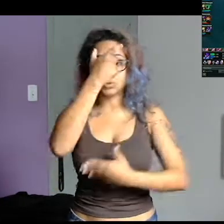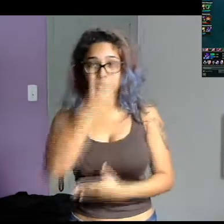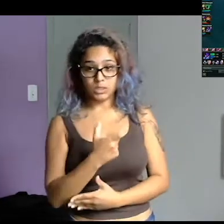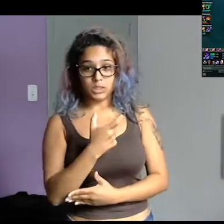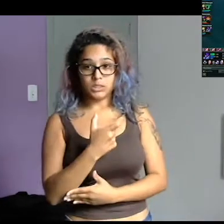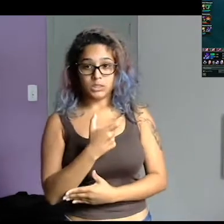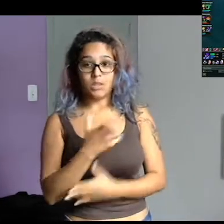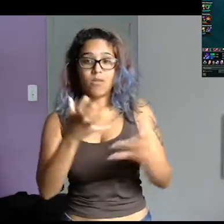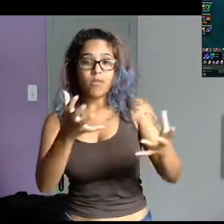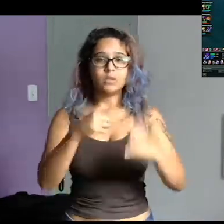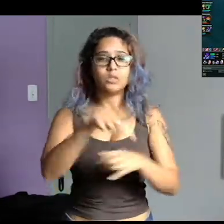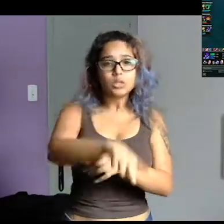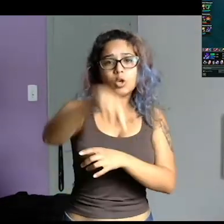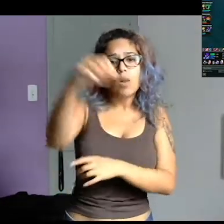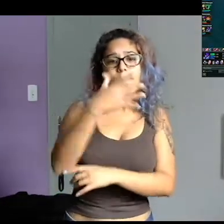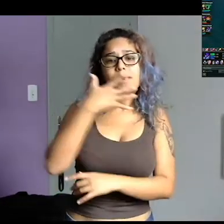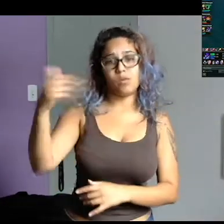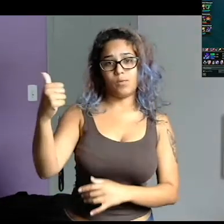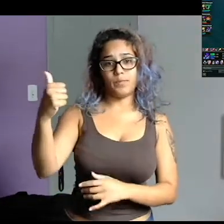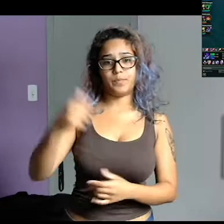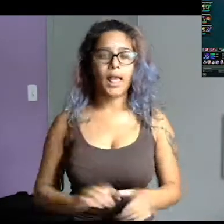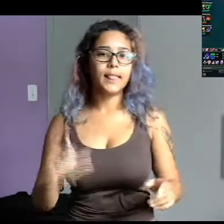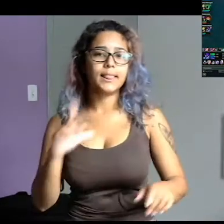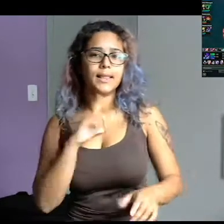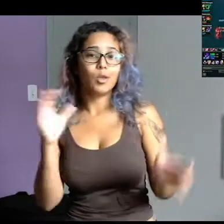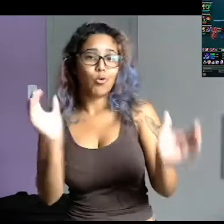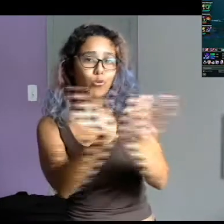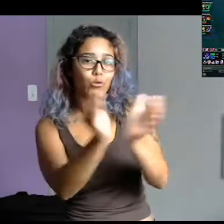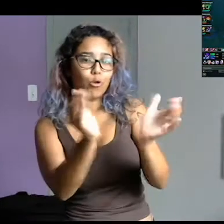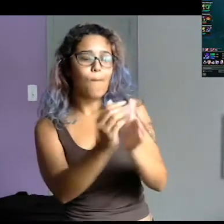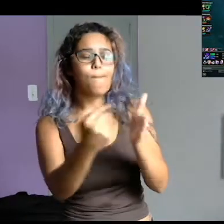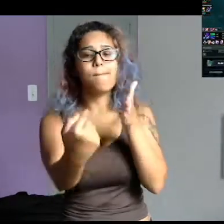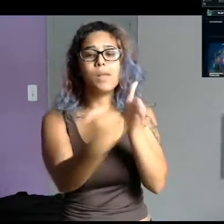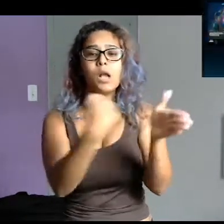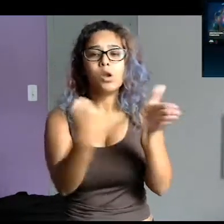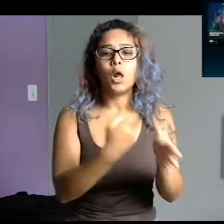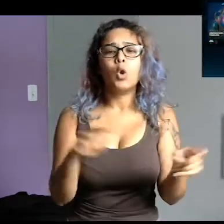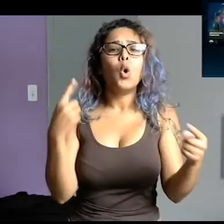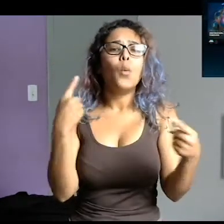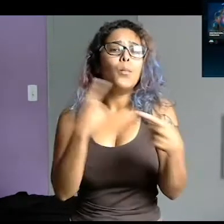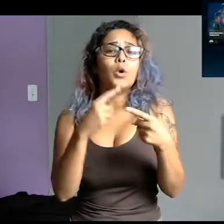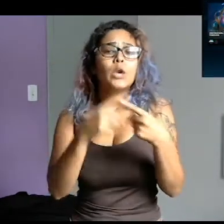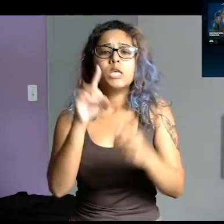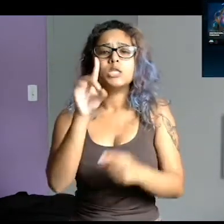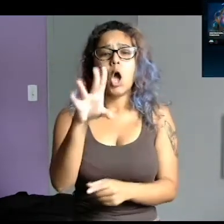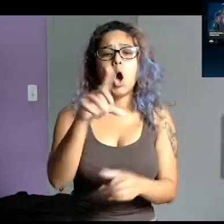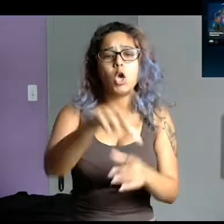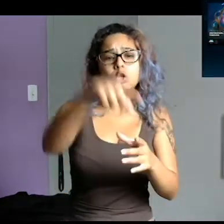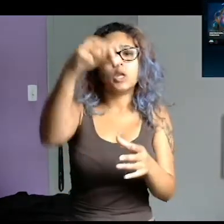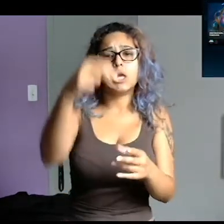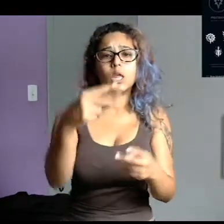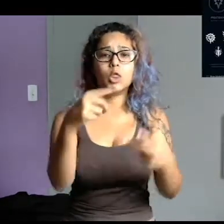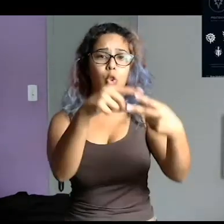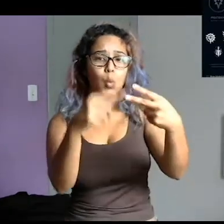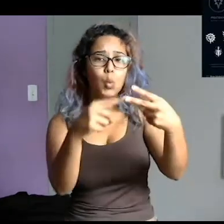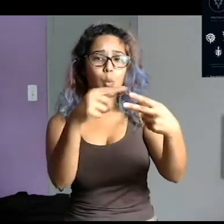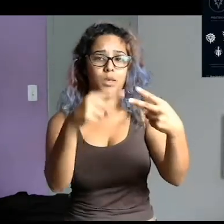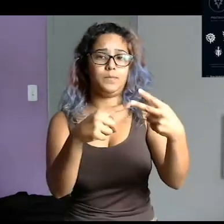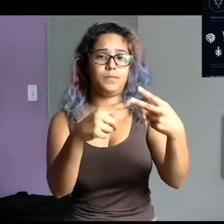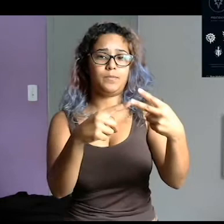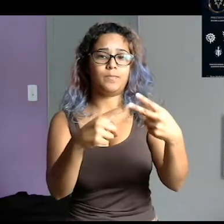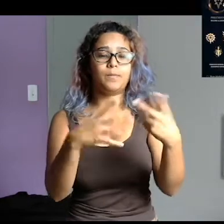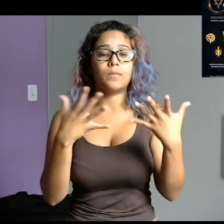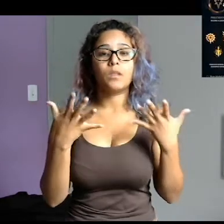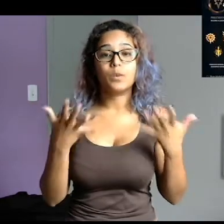próprios jogadores escolherem o que é melhor. Nessa mesma linha de dúvida, tinha uma outra galera questionando por que a gente só deixou